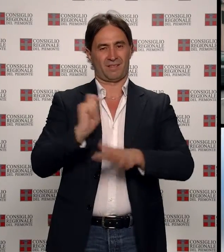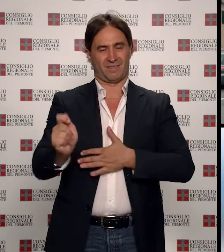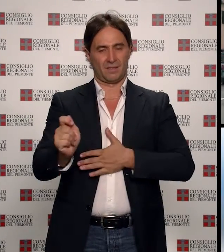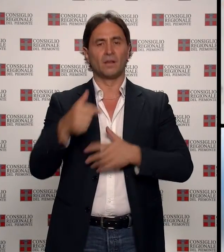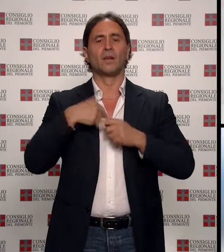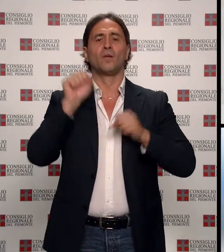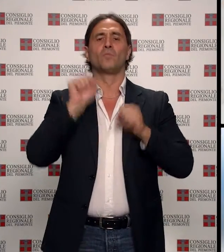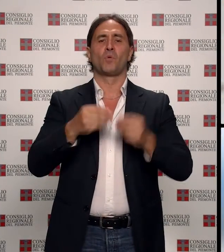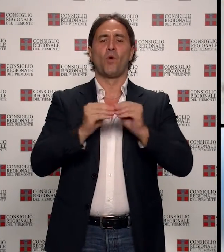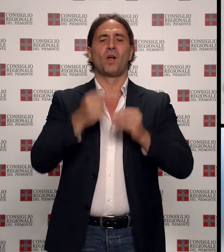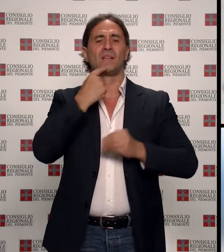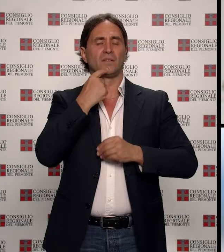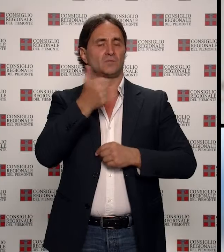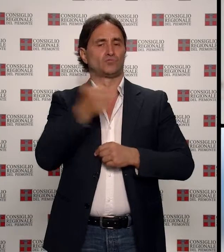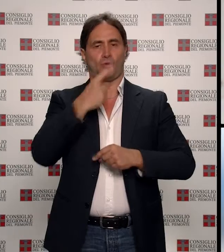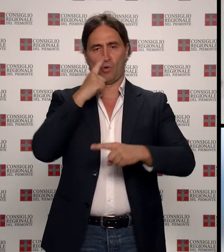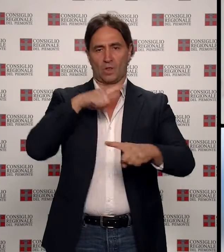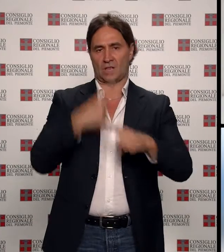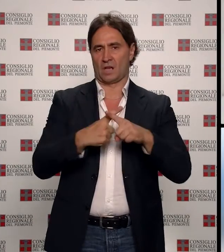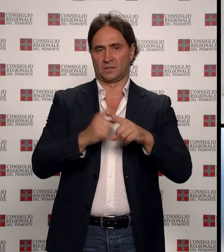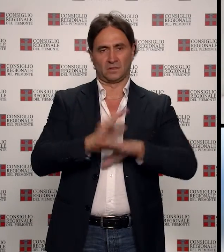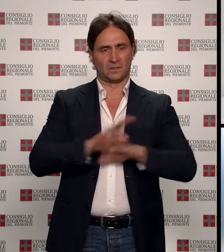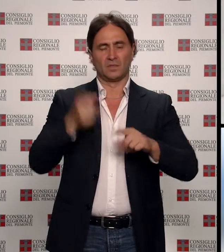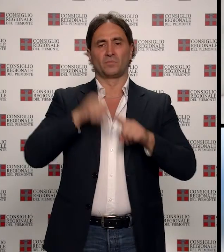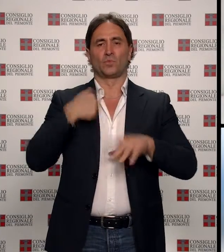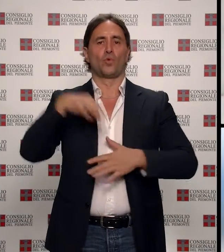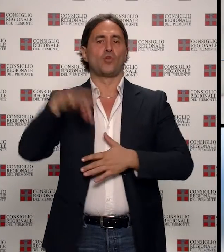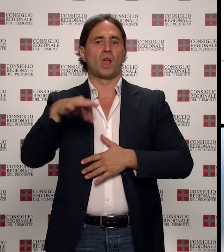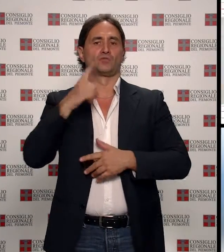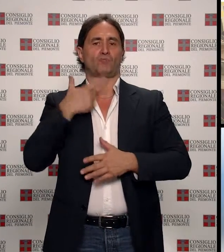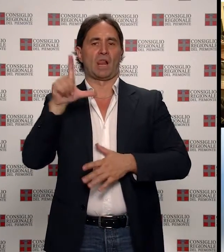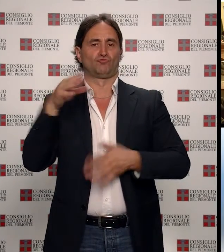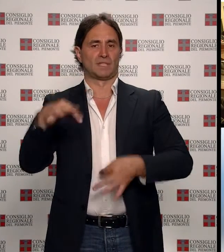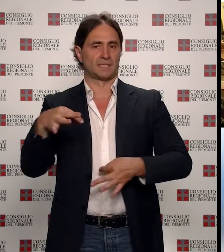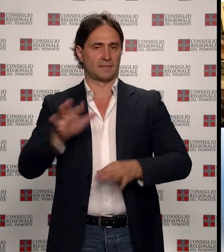esercitato esclusivamente da tassisti e noleggiatori con licenza.